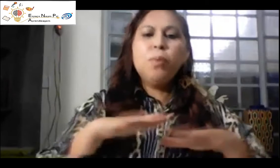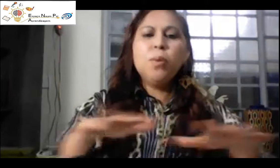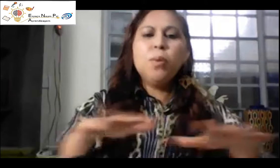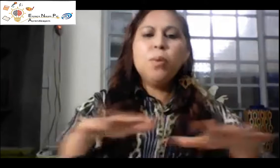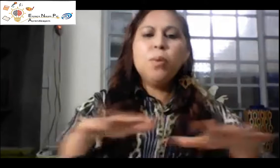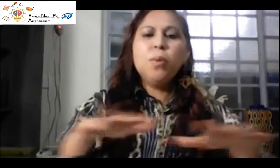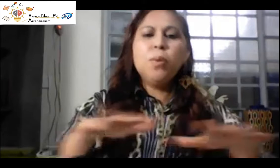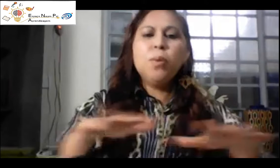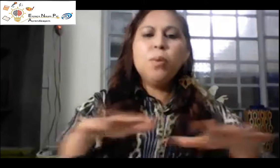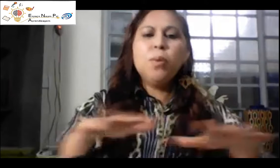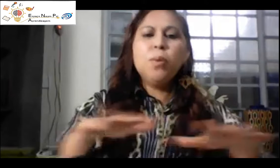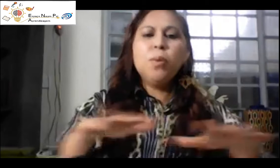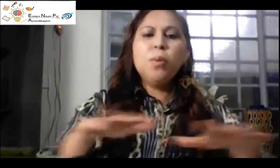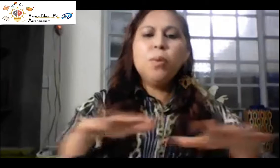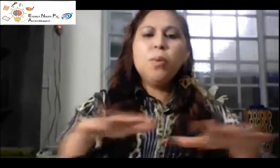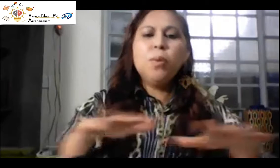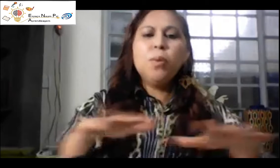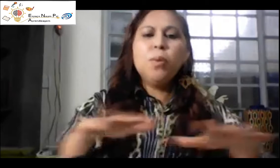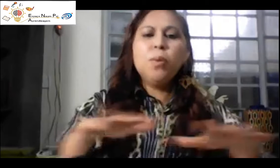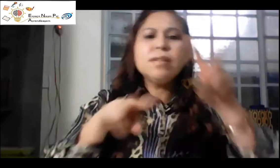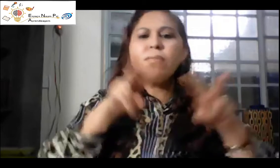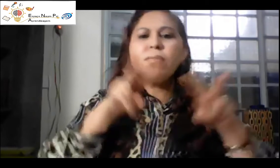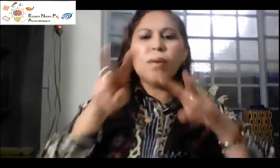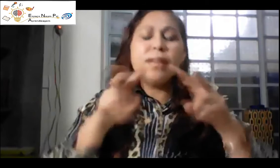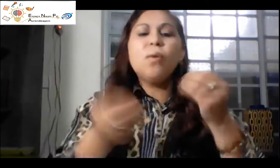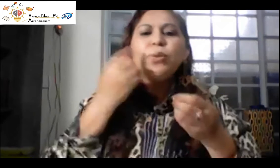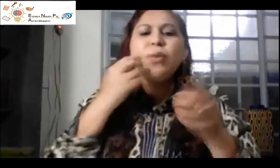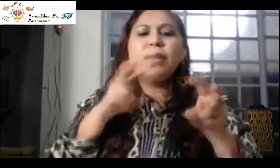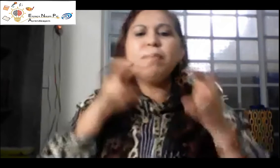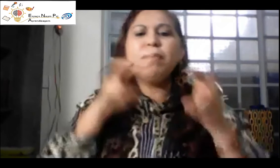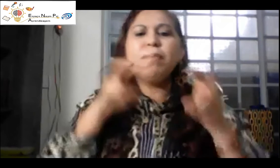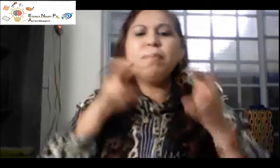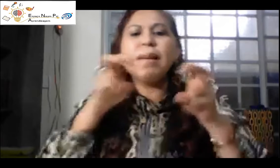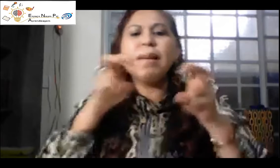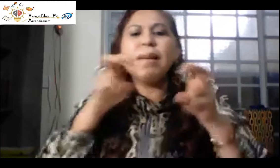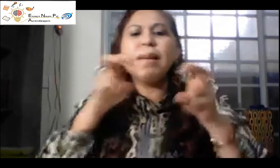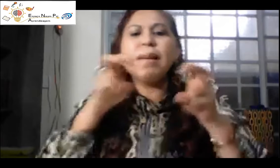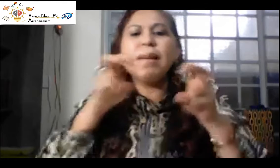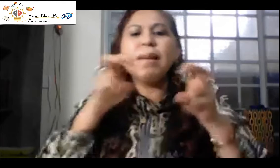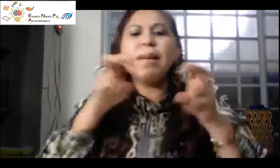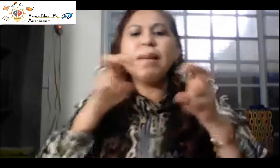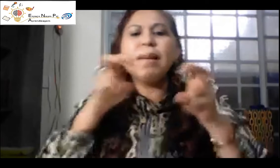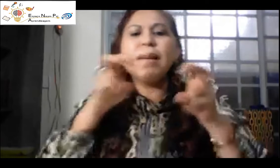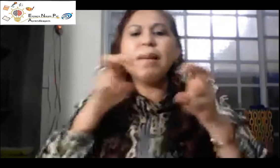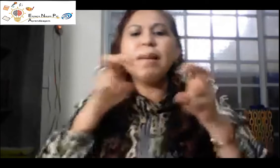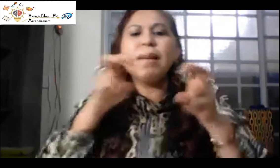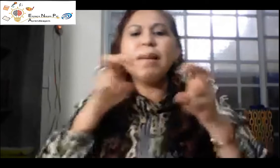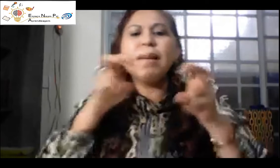o público para a questão visual, né, de como o surdo ele percebe